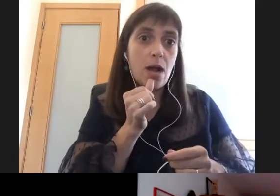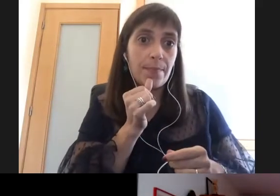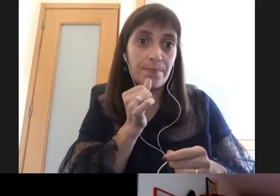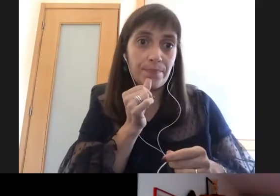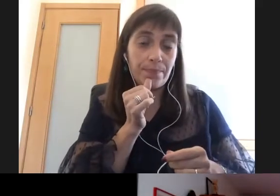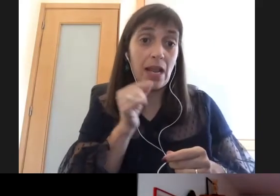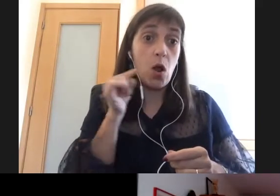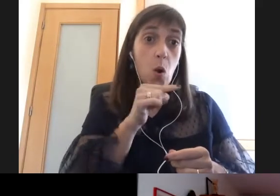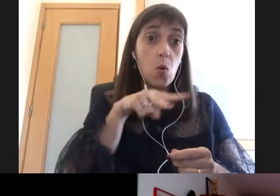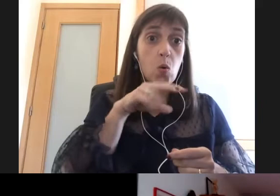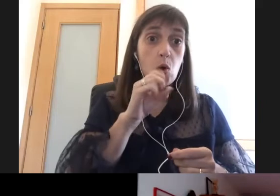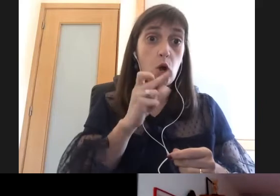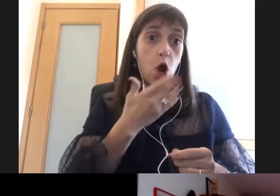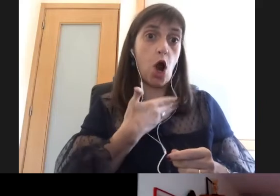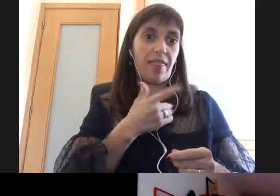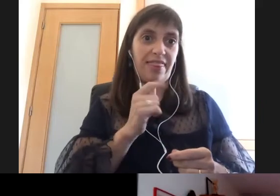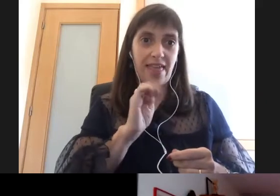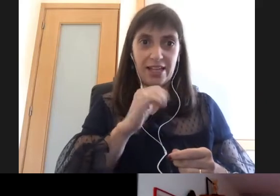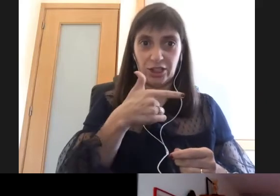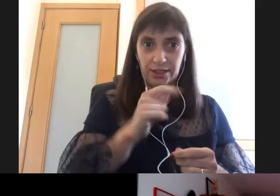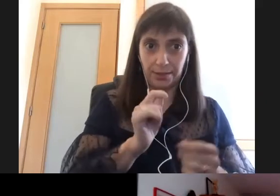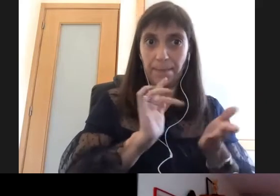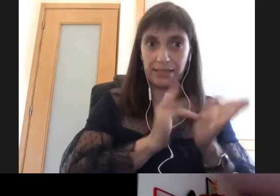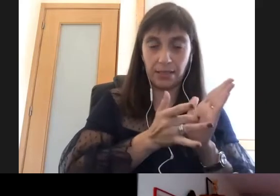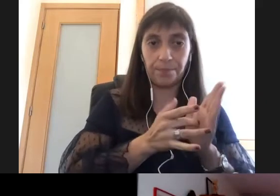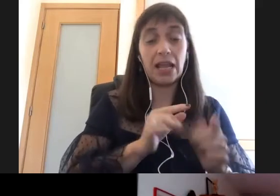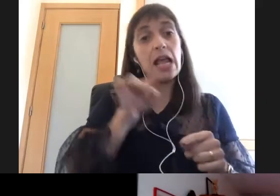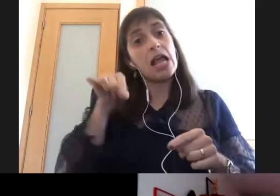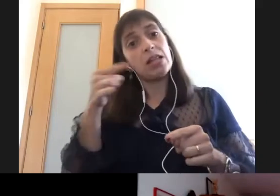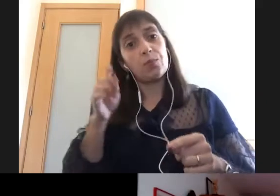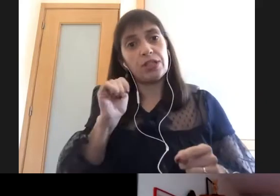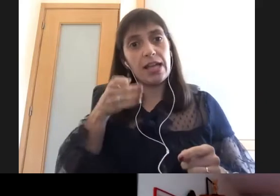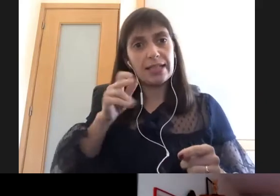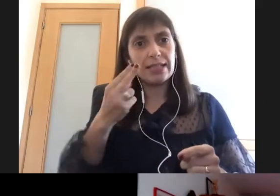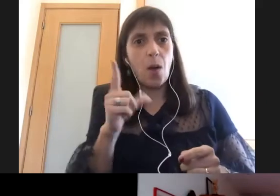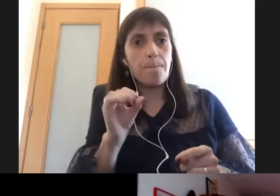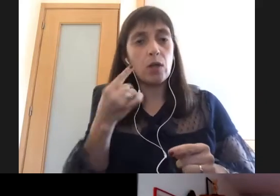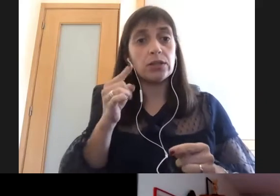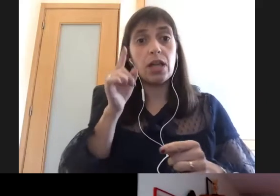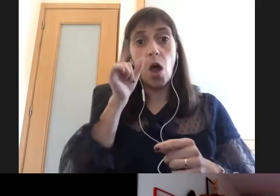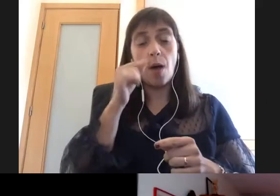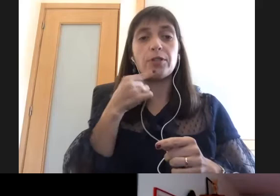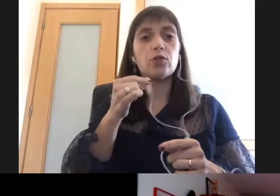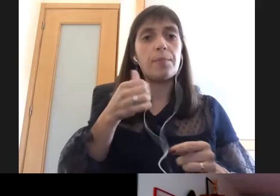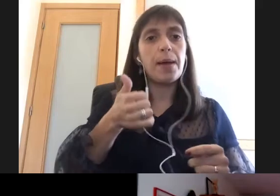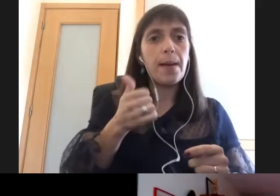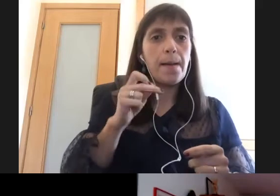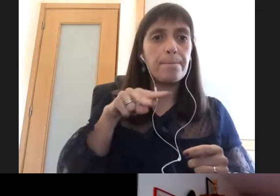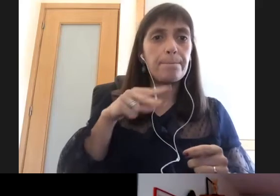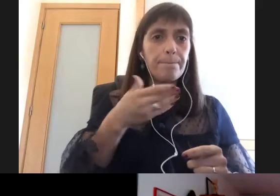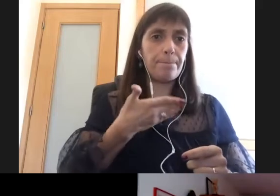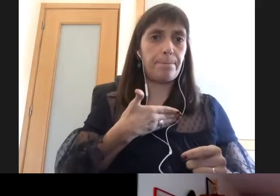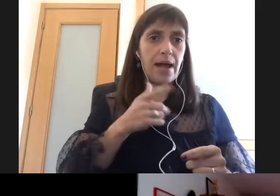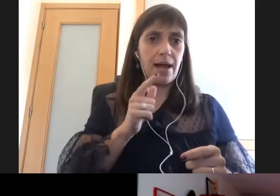Em São Paulo, você tinha essas figuras que nós aqui no Brasil chamamos de bandeirantes, que eram homens pobres em geral, muito